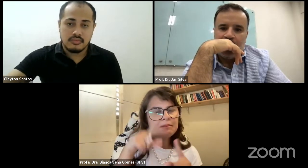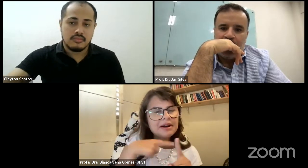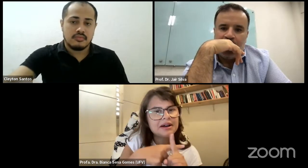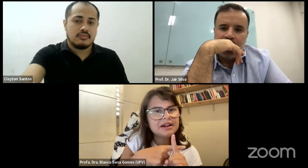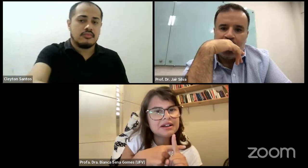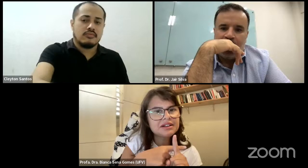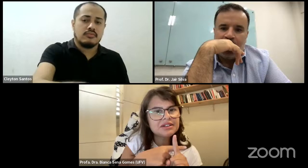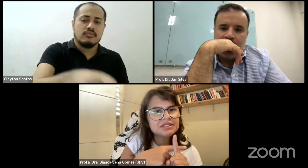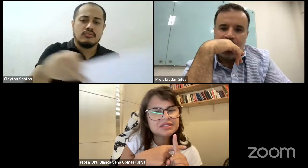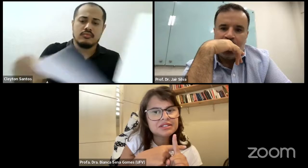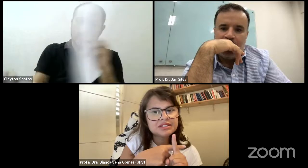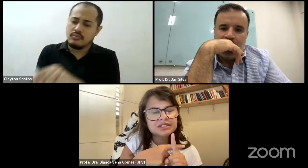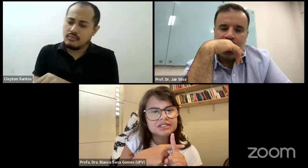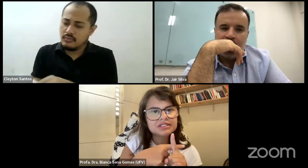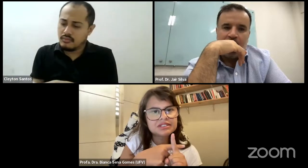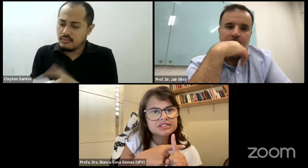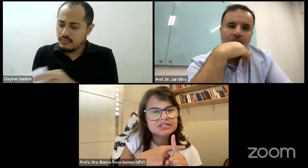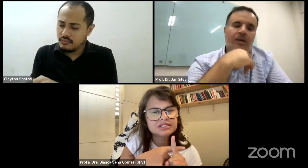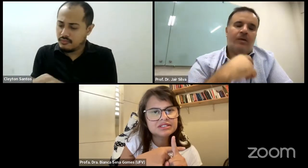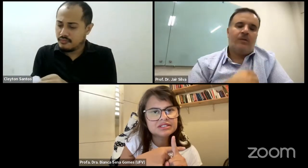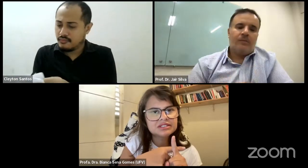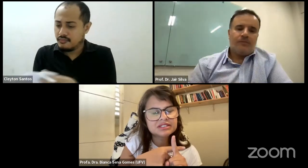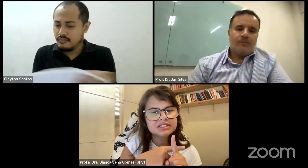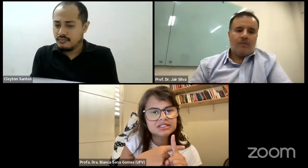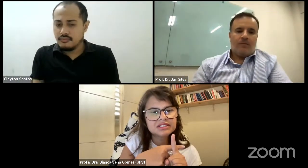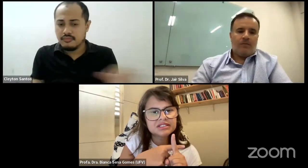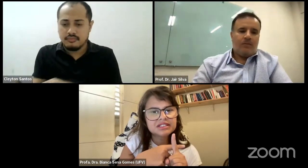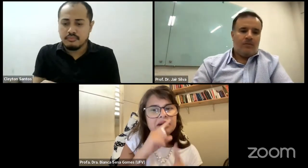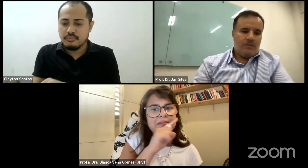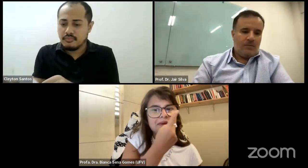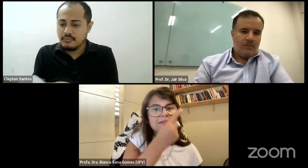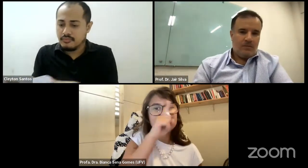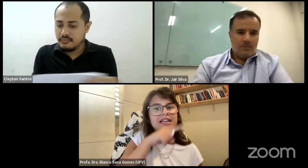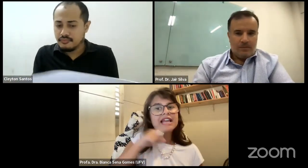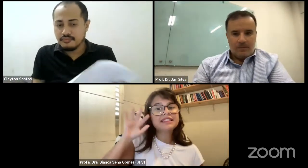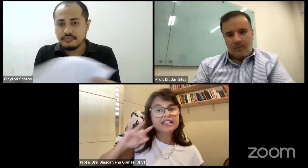No grupo 2, tá? Sobre contexto, coloca.